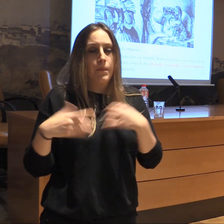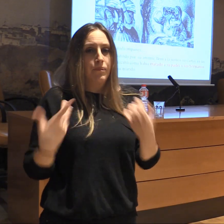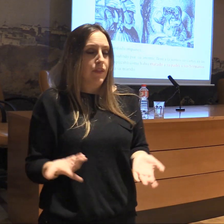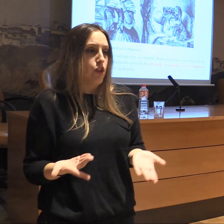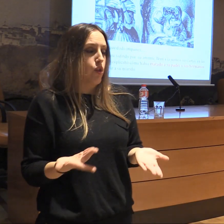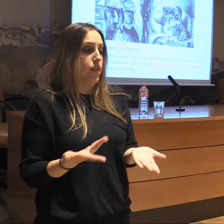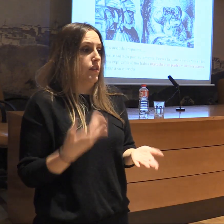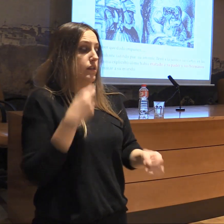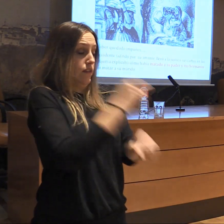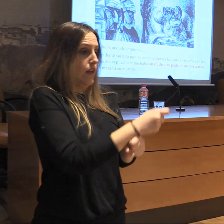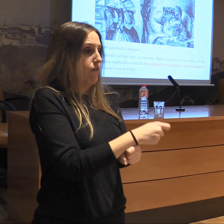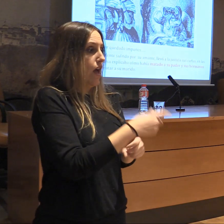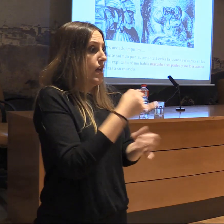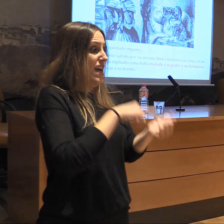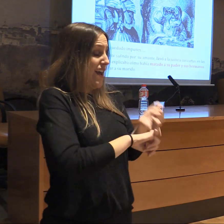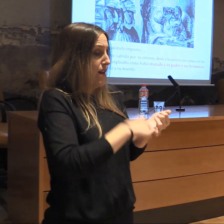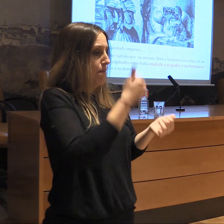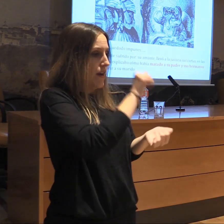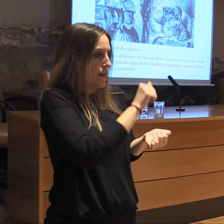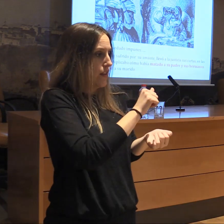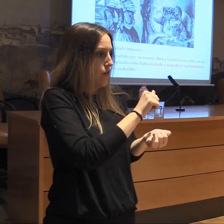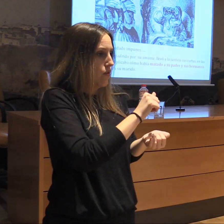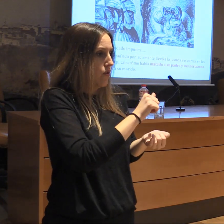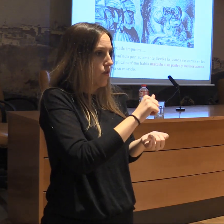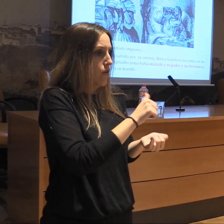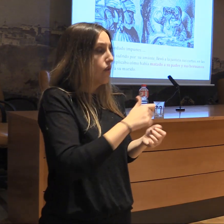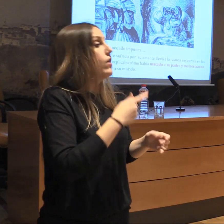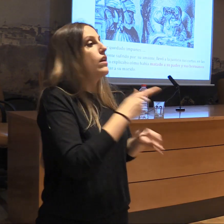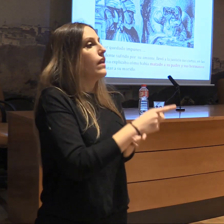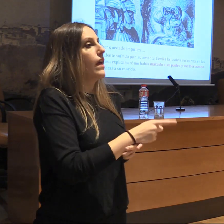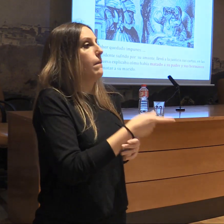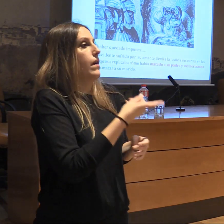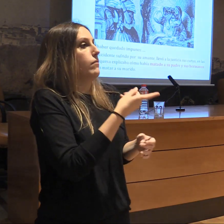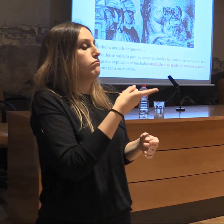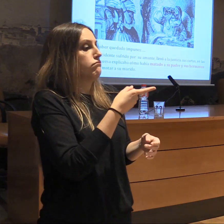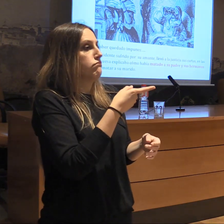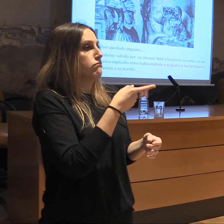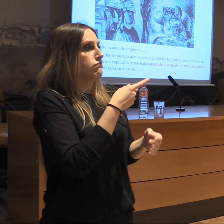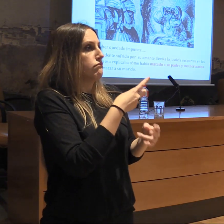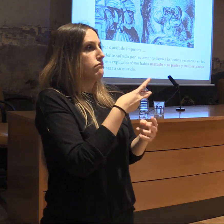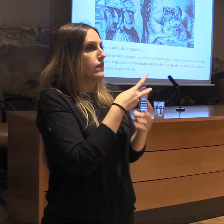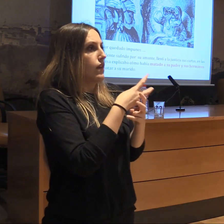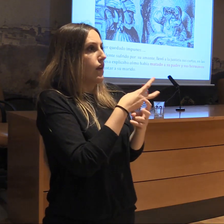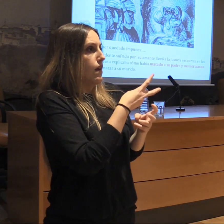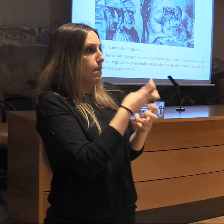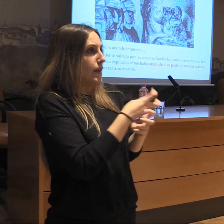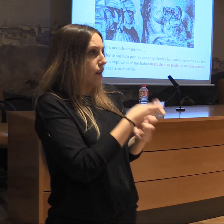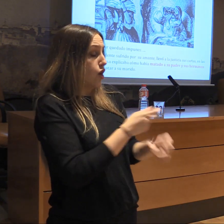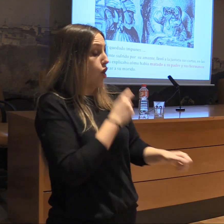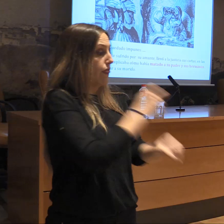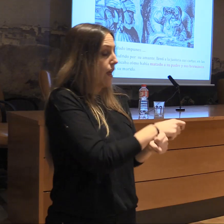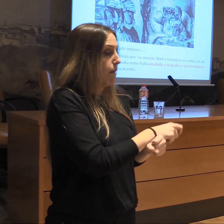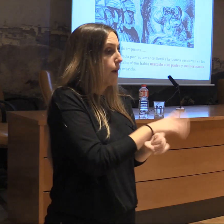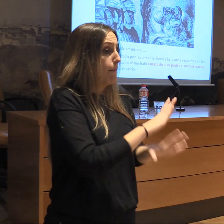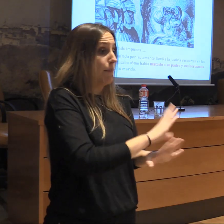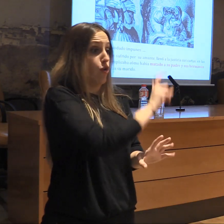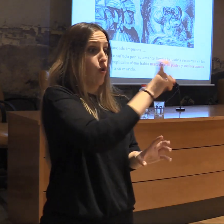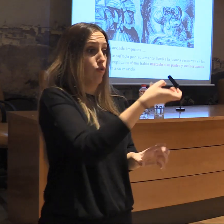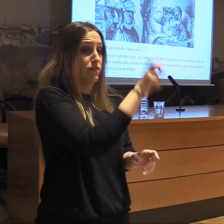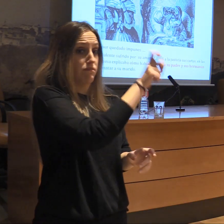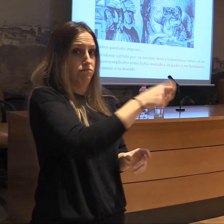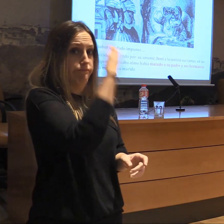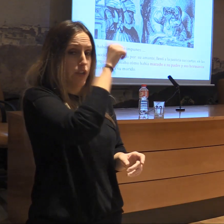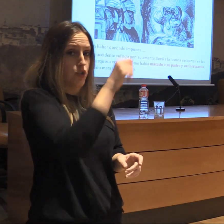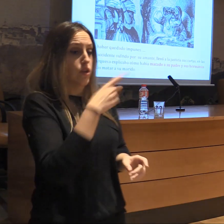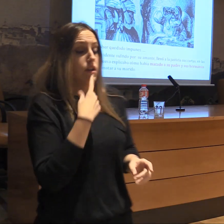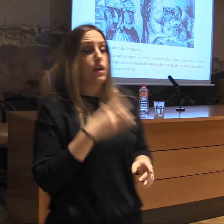pobre marido se envenenaba y se desenvenenaba. Terminó salvándose, pero quedó un poquito hecho polvo.